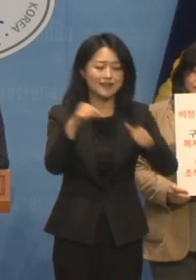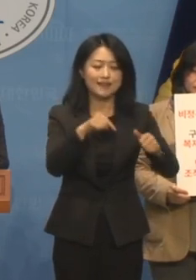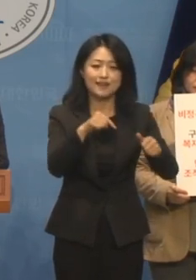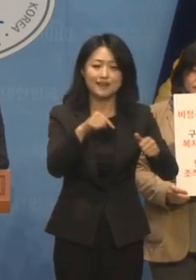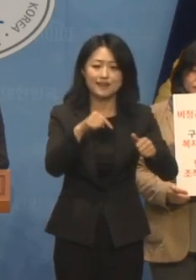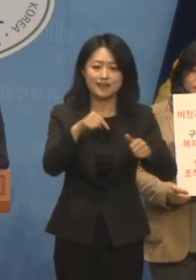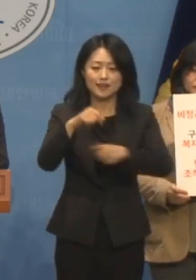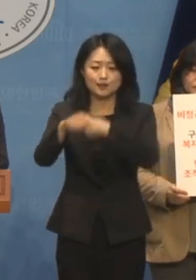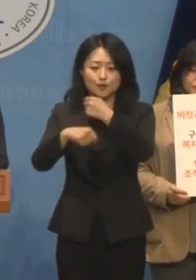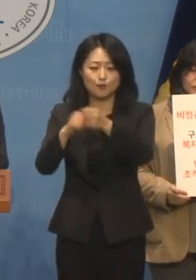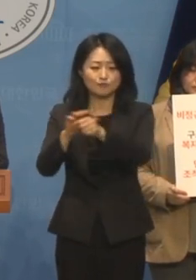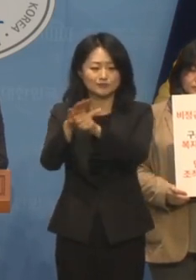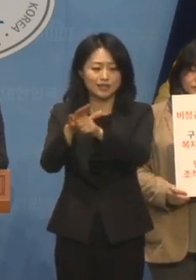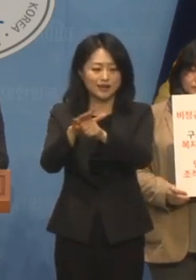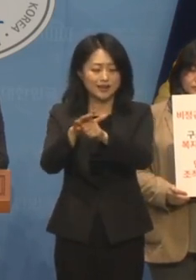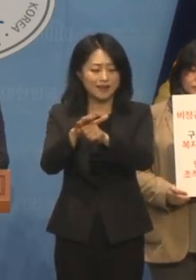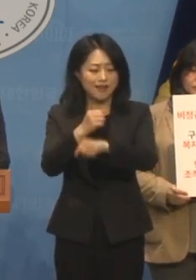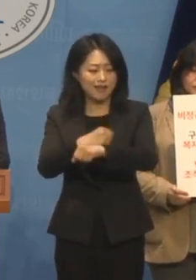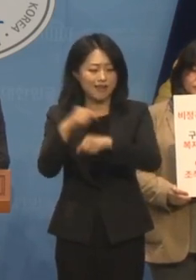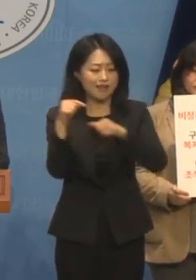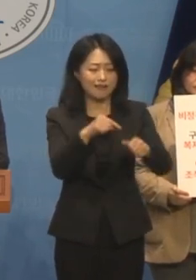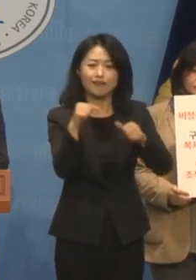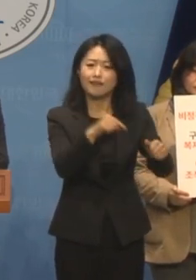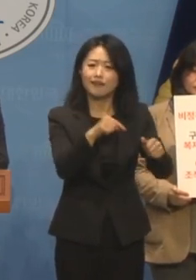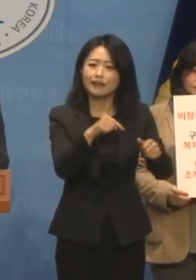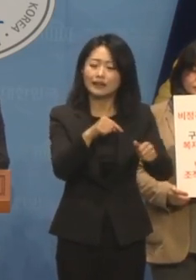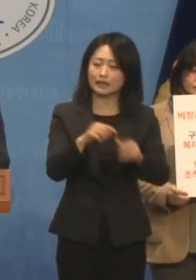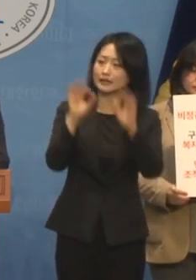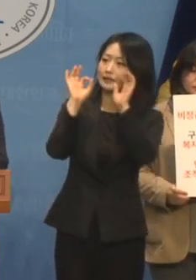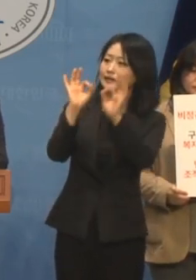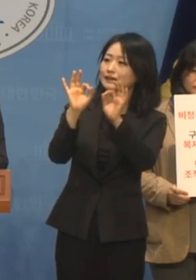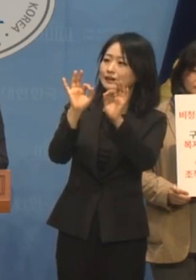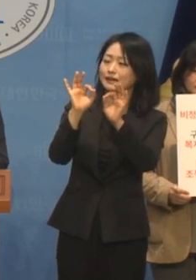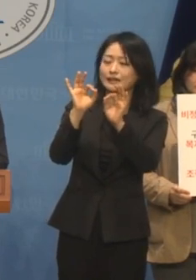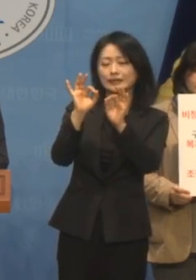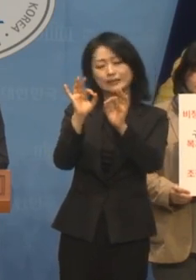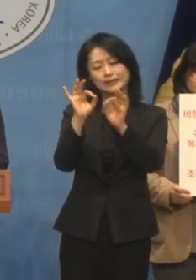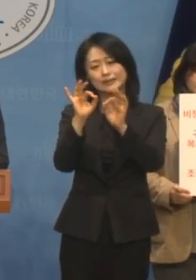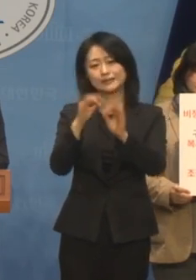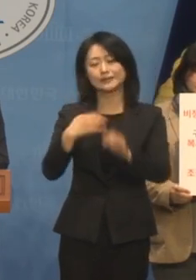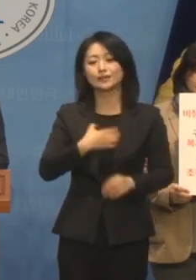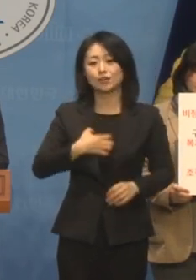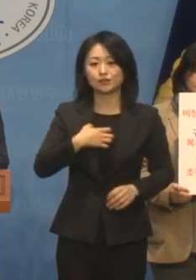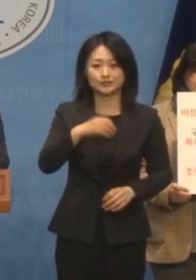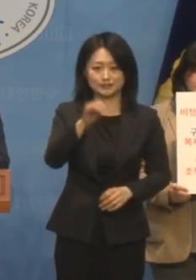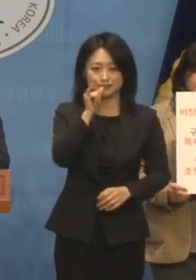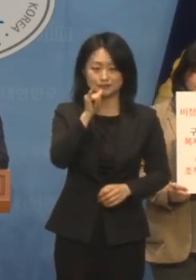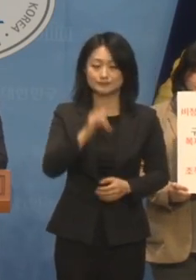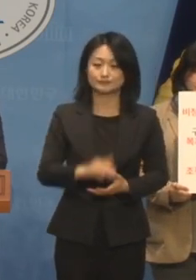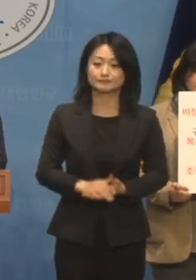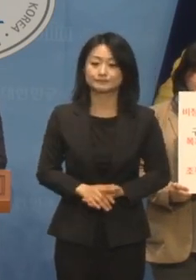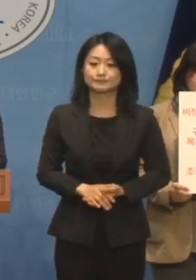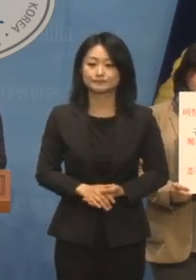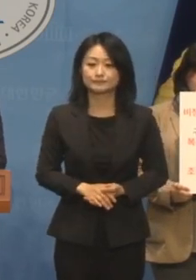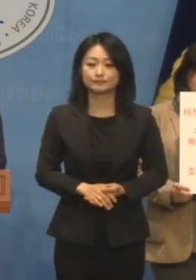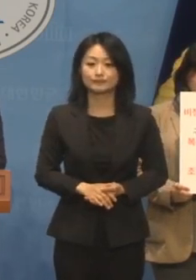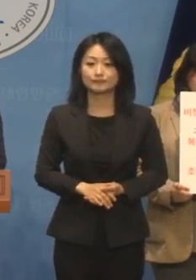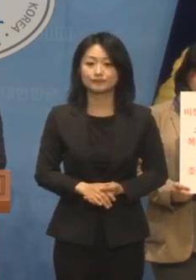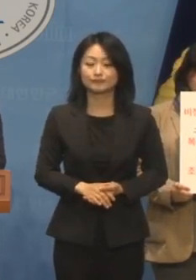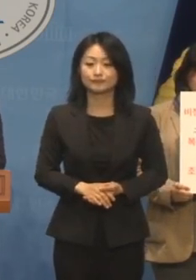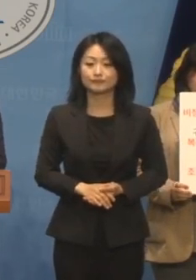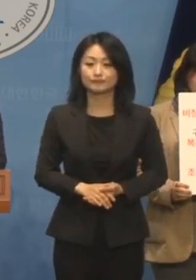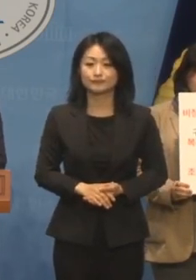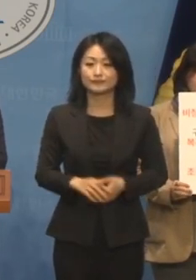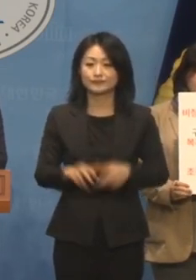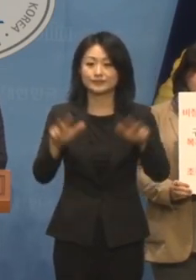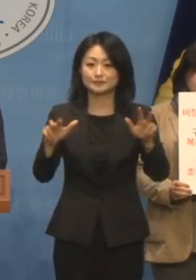동물 사랑이라는 형태의 왜곡된 모습이라는 것을 알리게 되는 상황인 것 같습니다. 그런 면에서 그동안 그